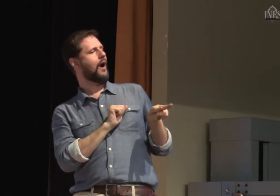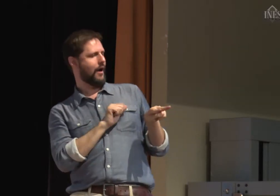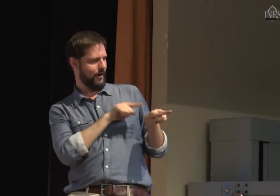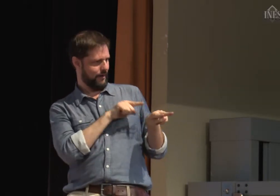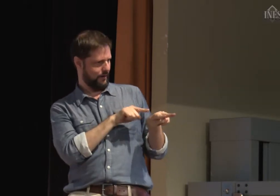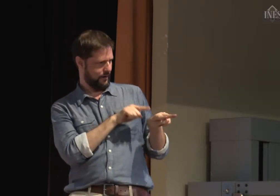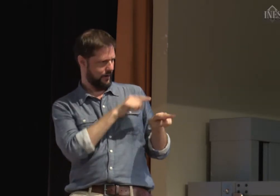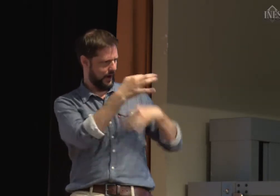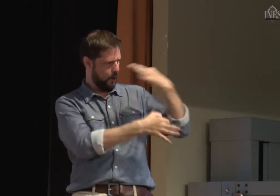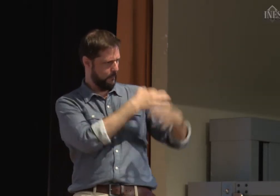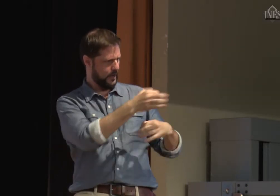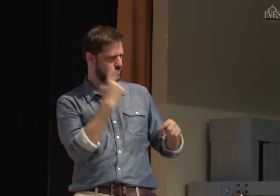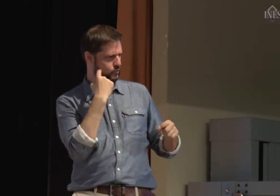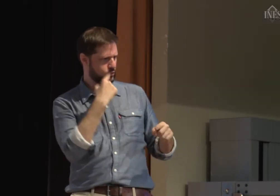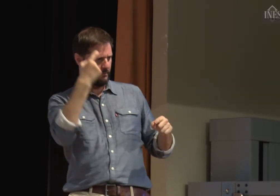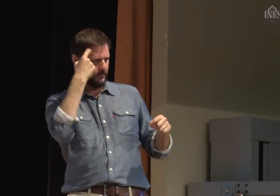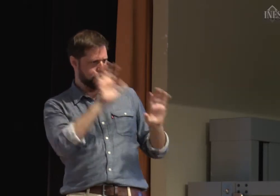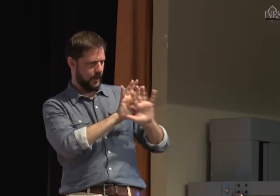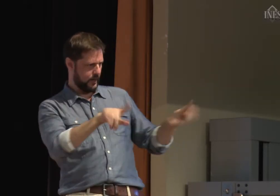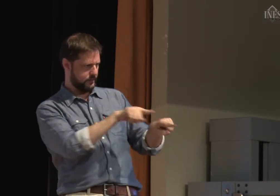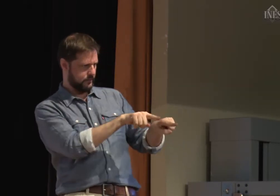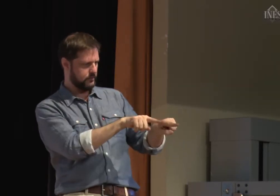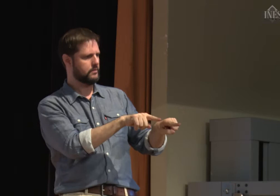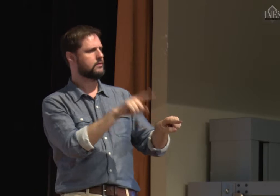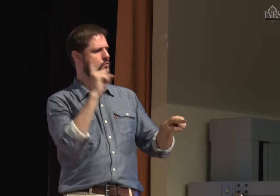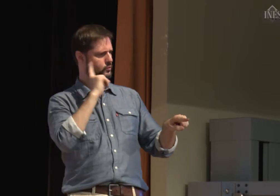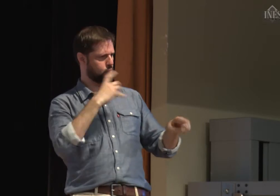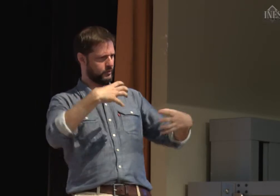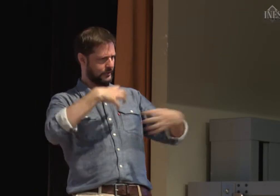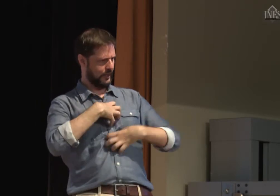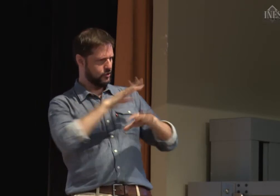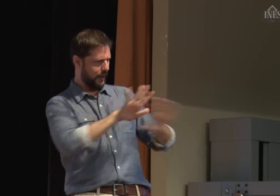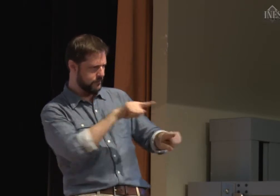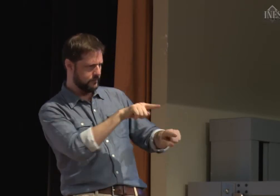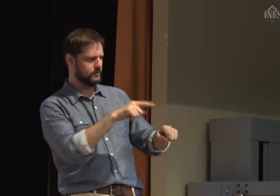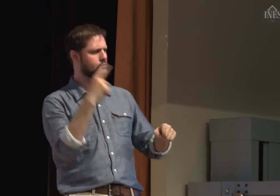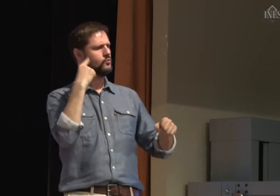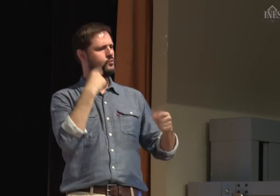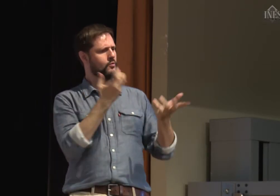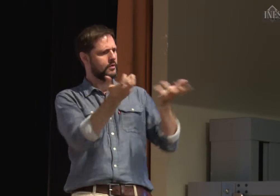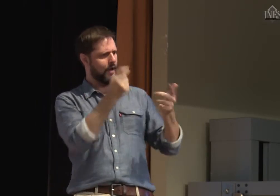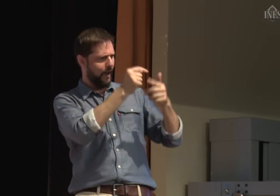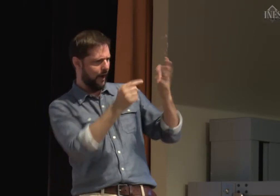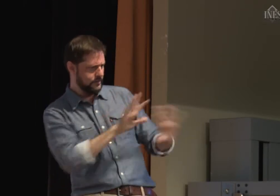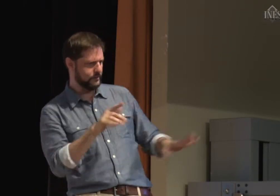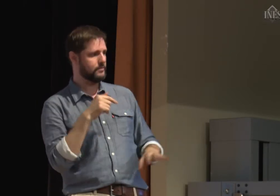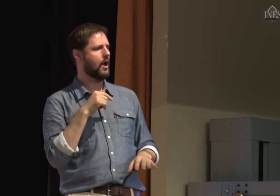próprias opiniões, com as suas visões do que eles querem para essa educação, de forma clara, o sentimento dele, aquilo que ele quer passar,